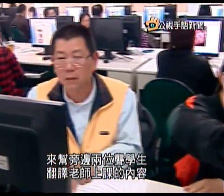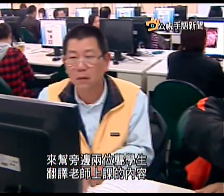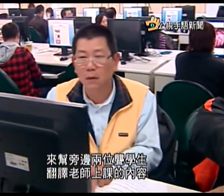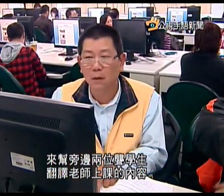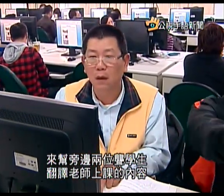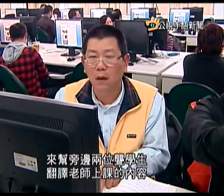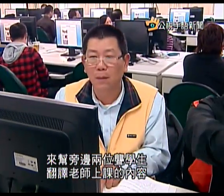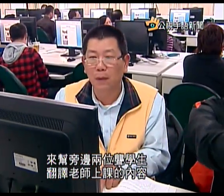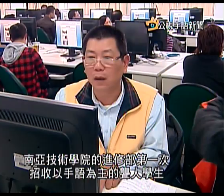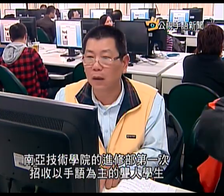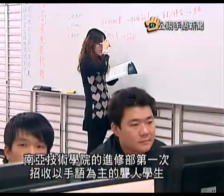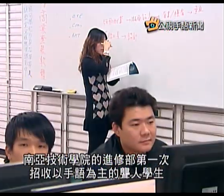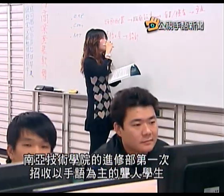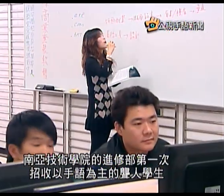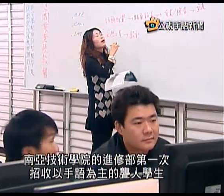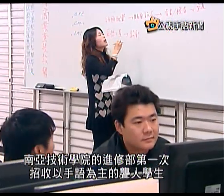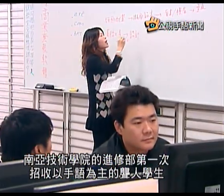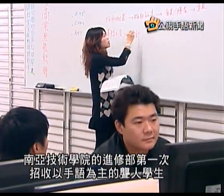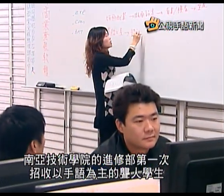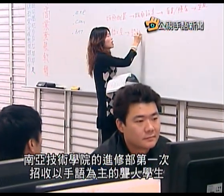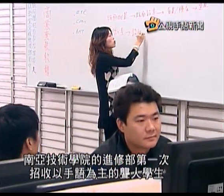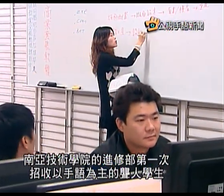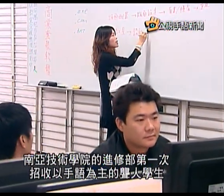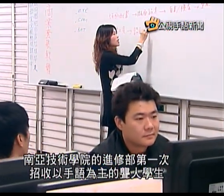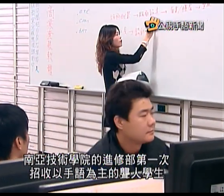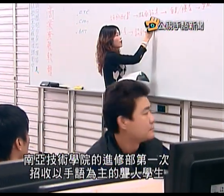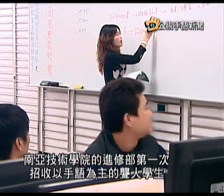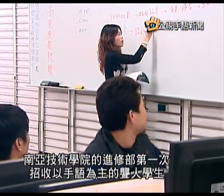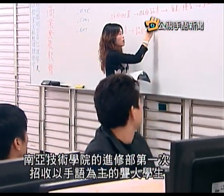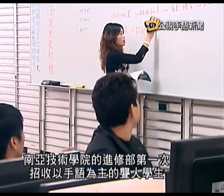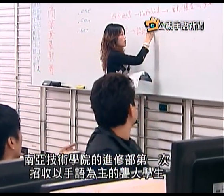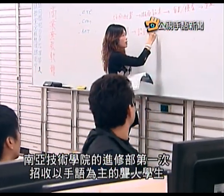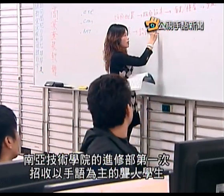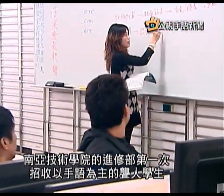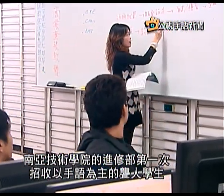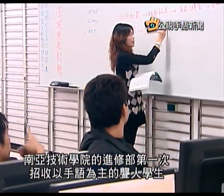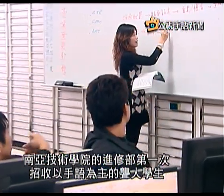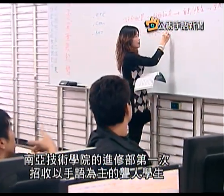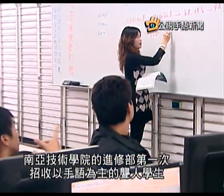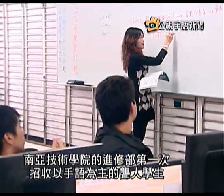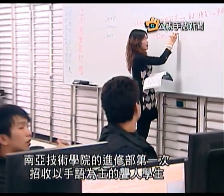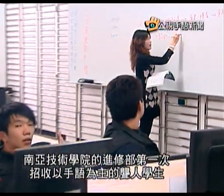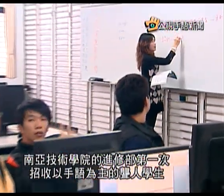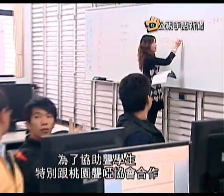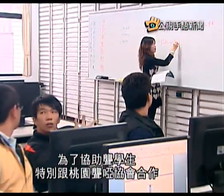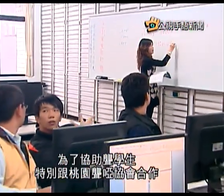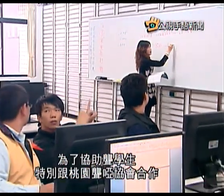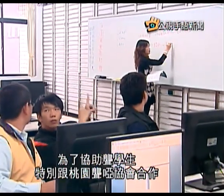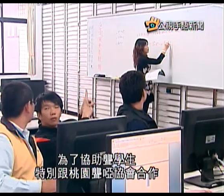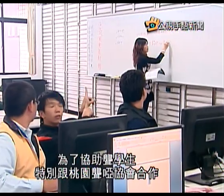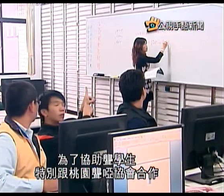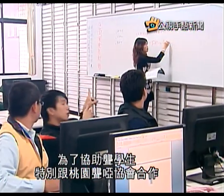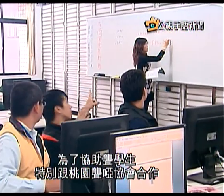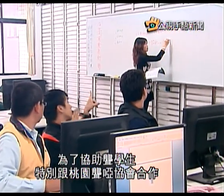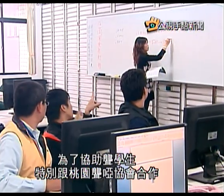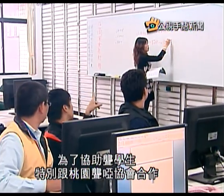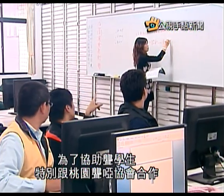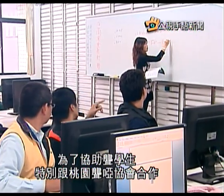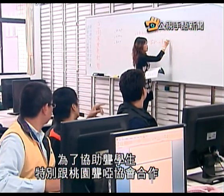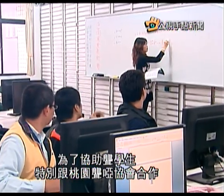容。南亚技术学院的进修部第一次招收以手语为主的聋人学生，为了协助聋学生，特别跟桃园聋哑协会合